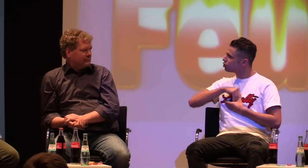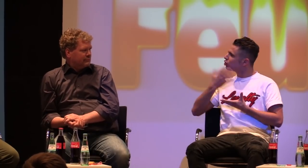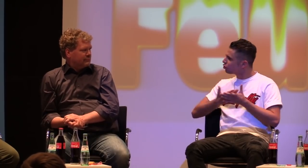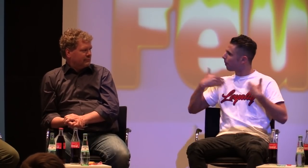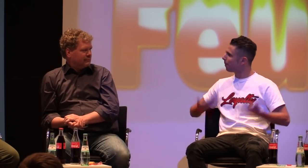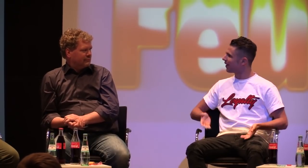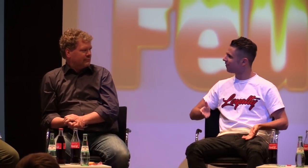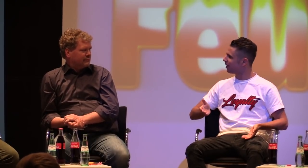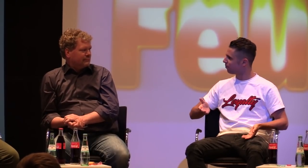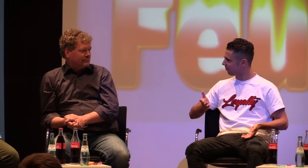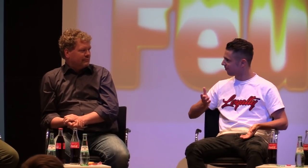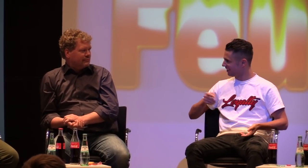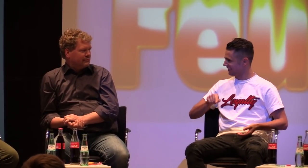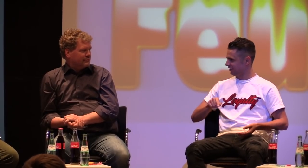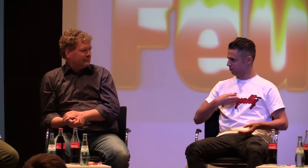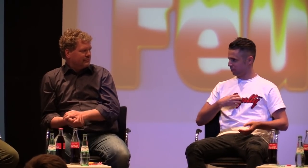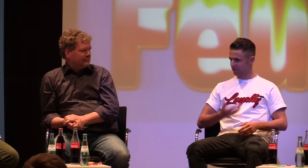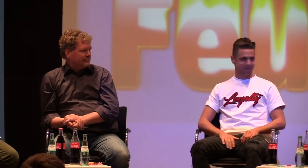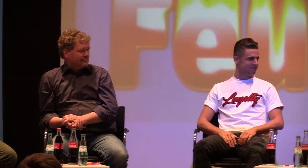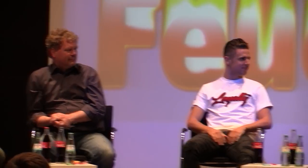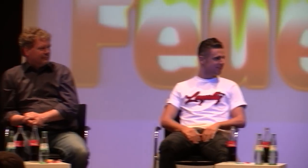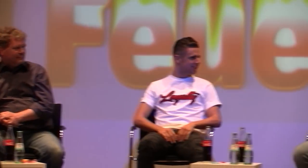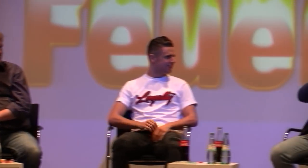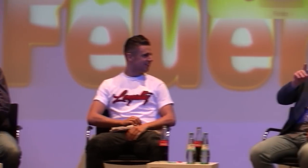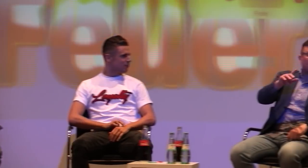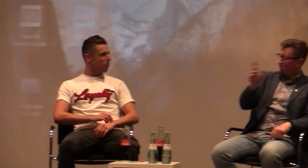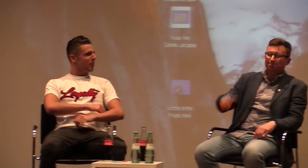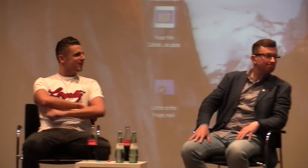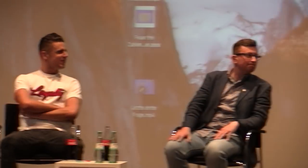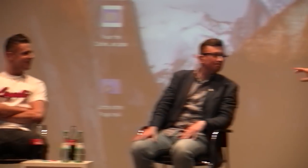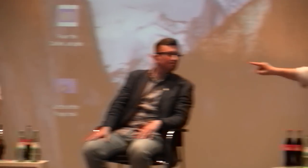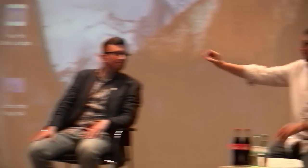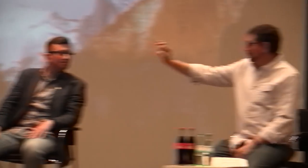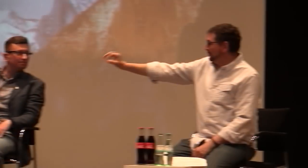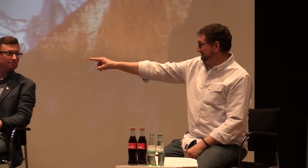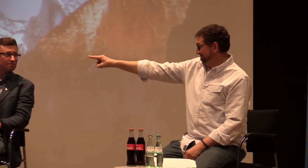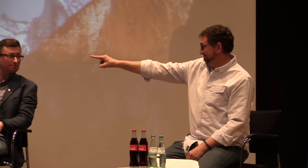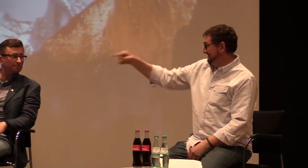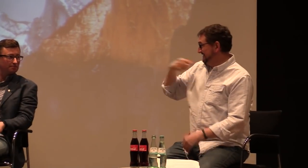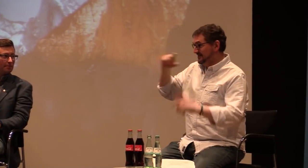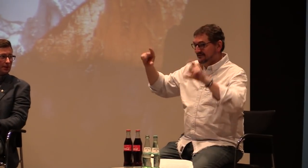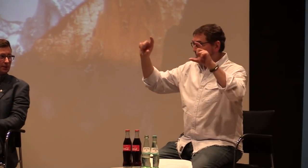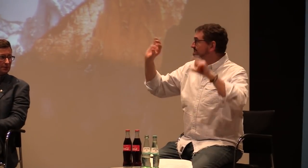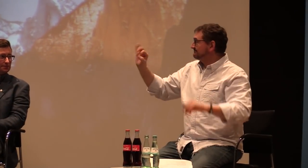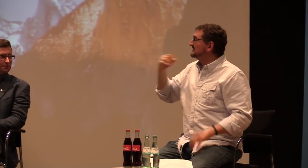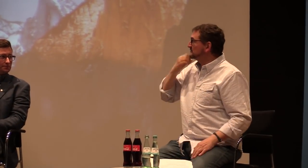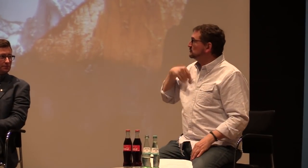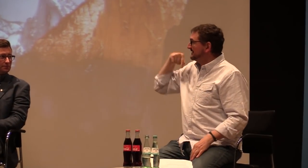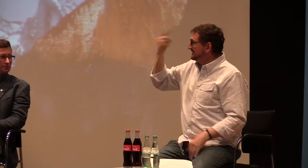dazu verführt, eben bequem einfach zu sein und das ist auch ein Riesenproblem. Ganz kurz, das ist eine gute